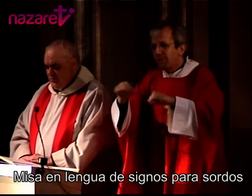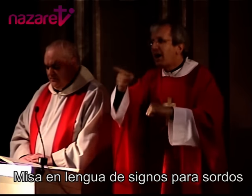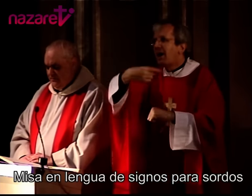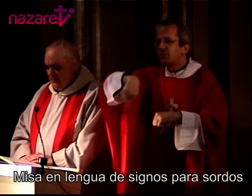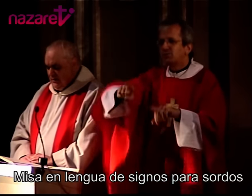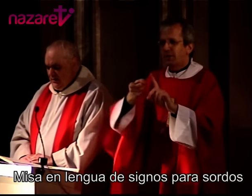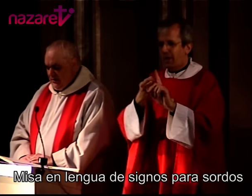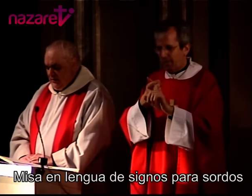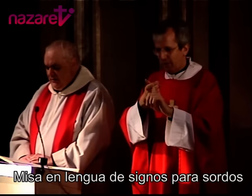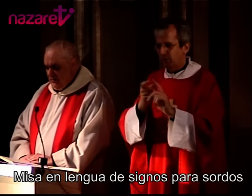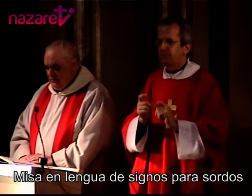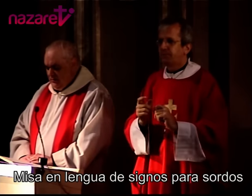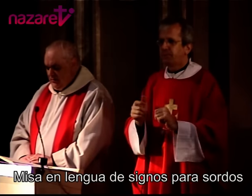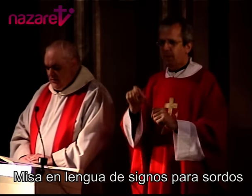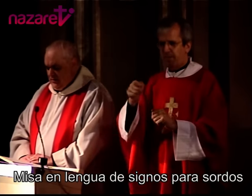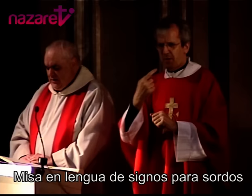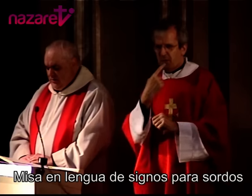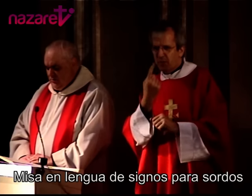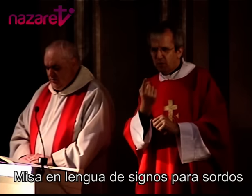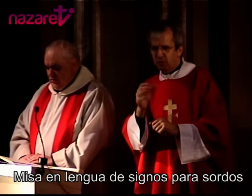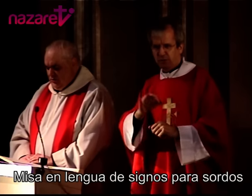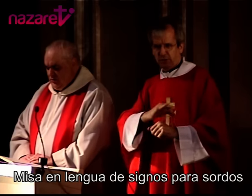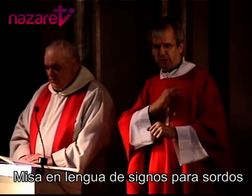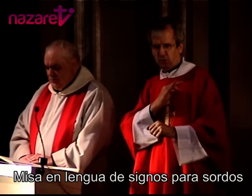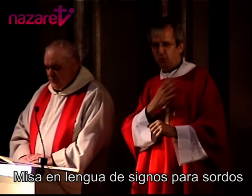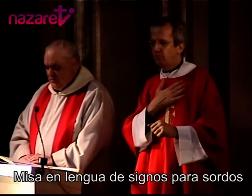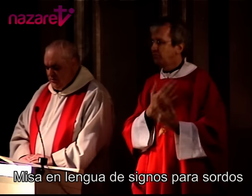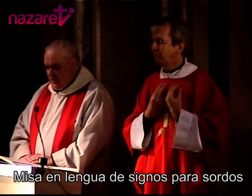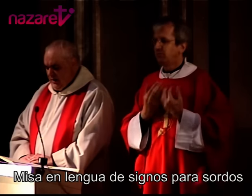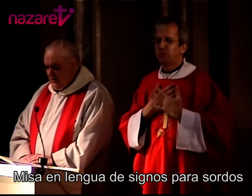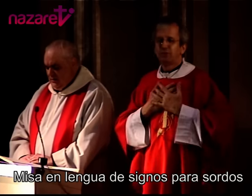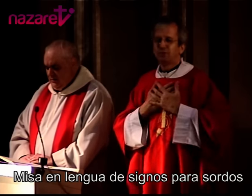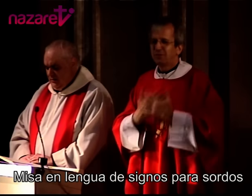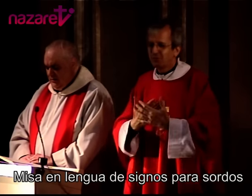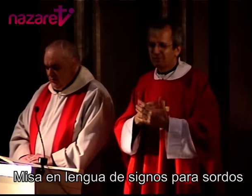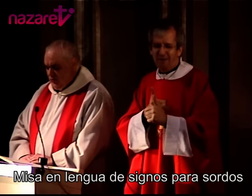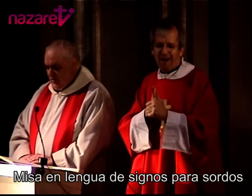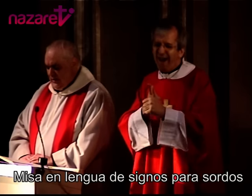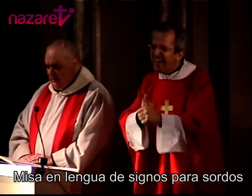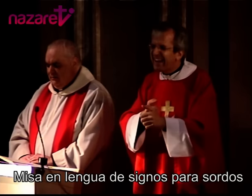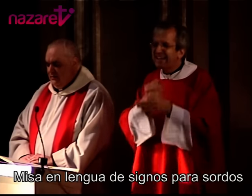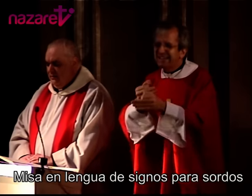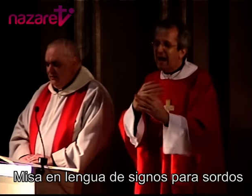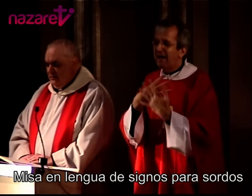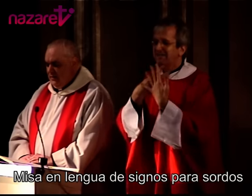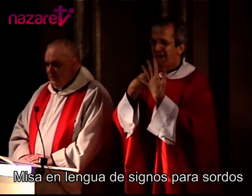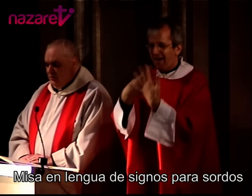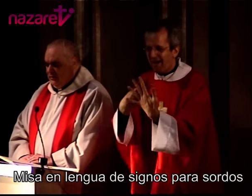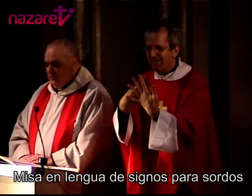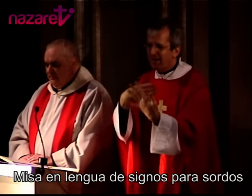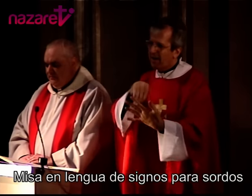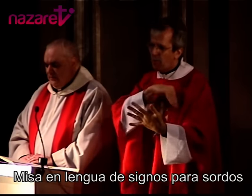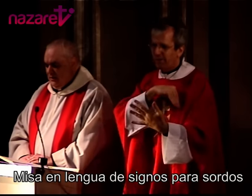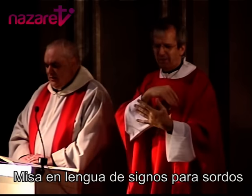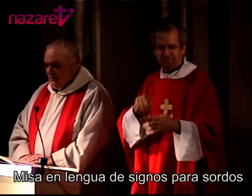hermanos». Él le dijo: «Señor, contigo estoy dispuesto a ir incluso a la cárcel y a la